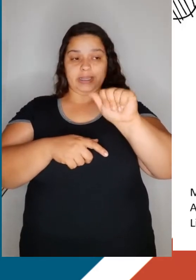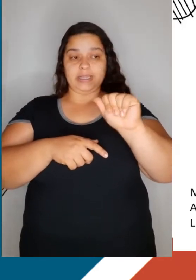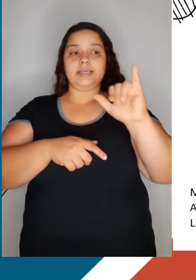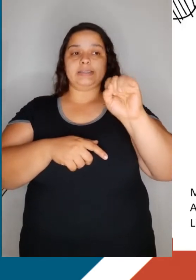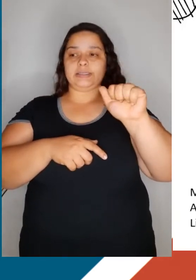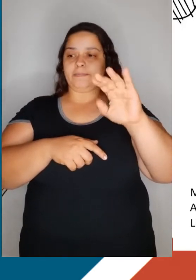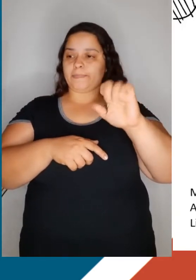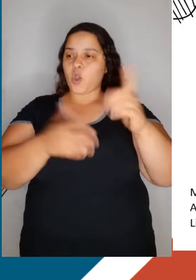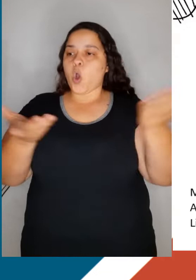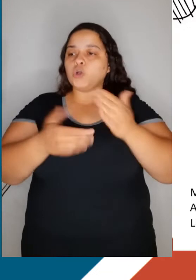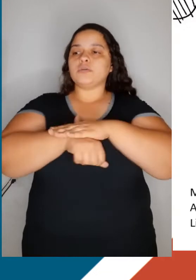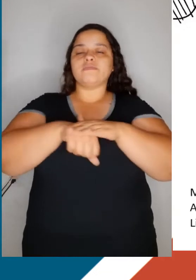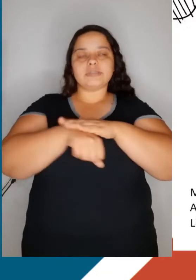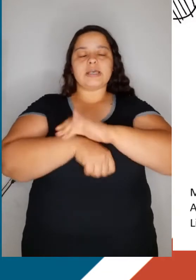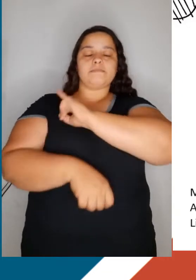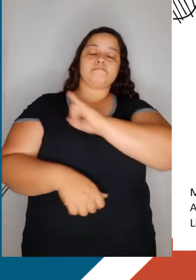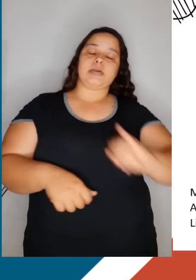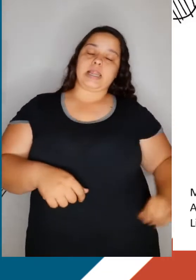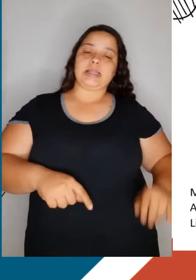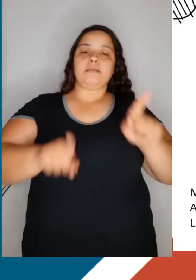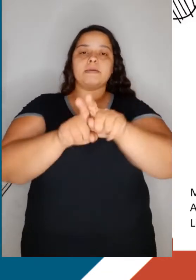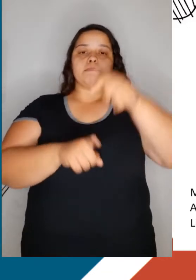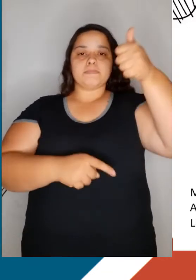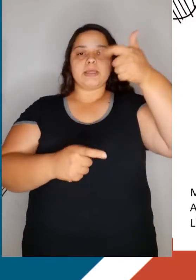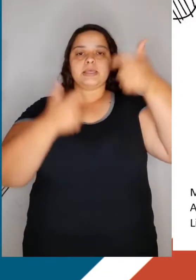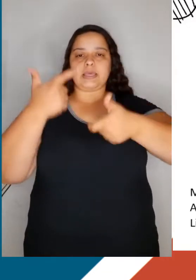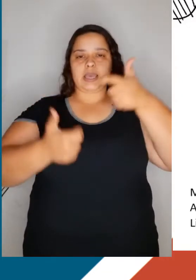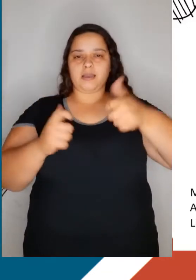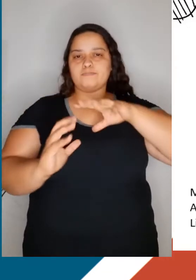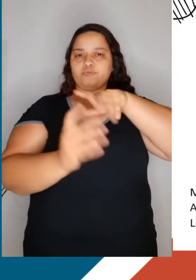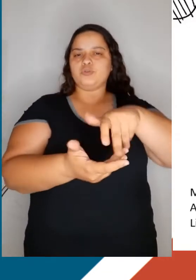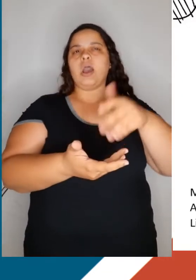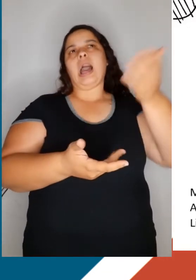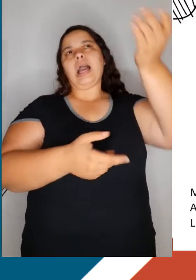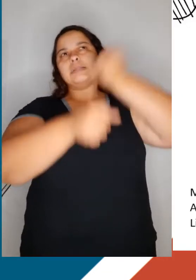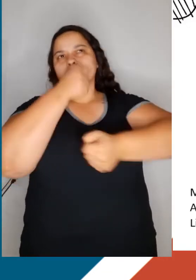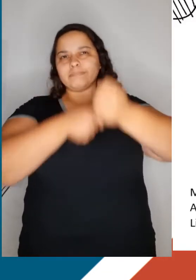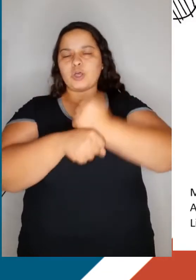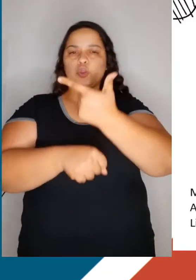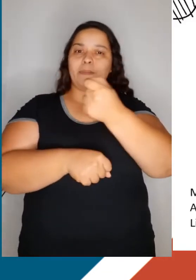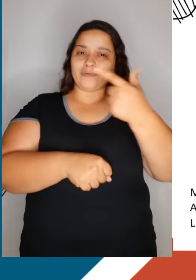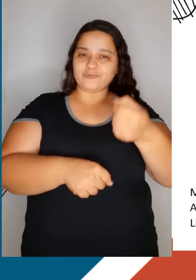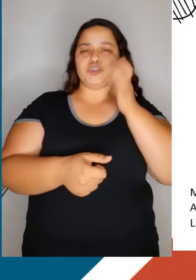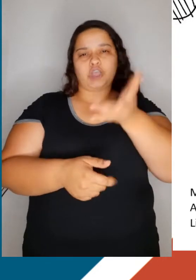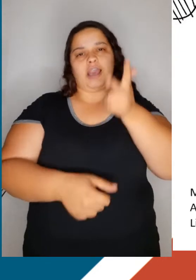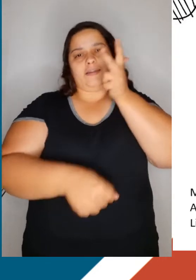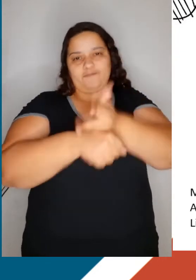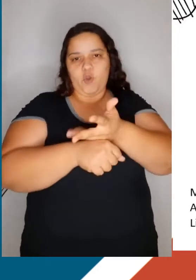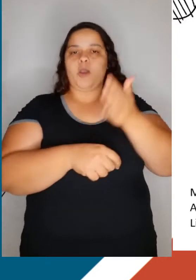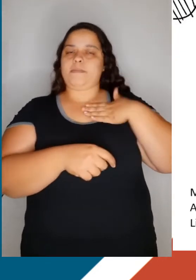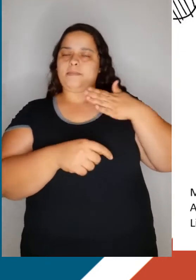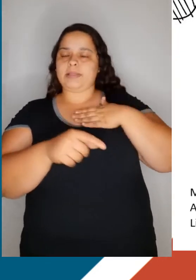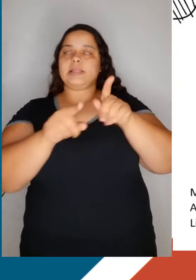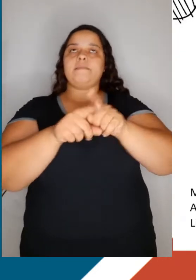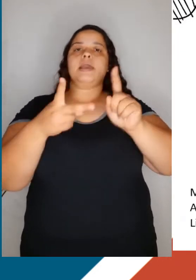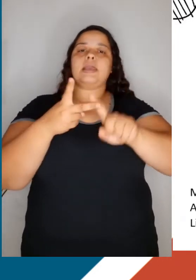sobre imperialismo e a Primeira Guerra Mundial. Essa aula inicialmente foi gravada no ano passado, em 2020, por mim e